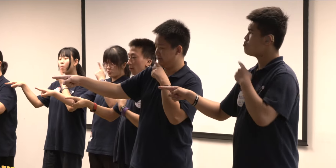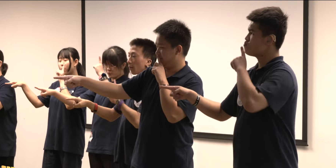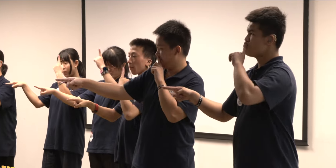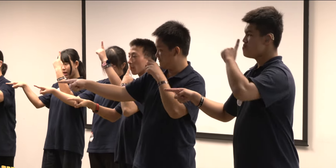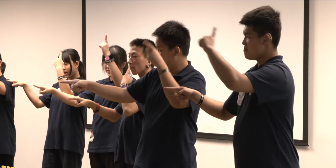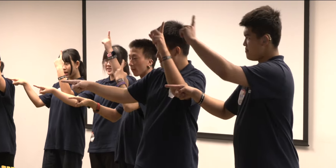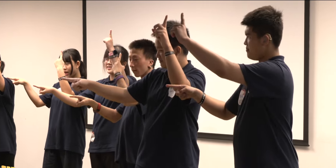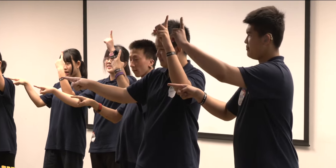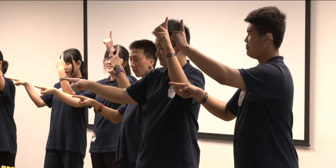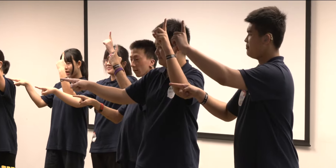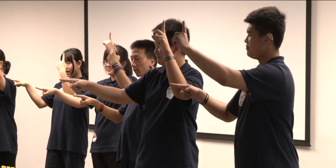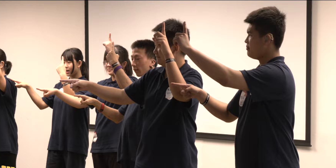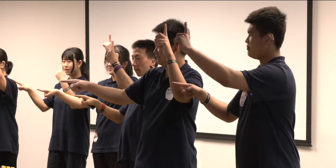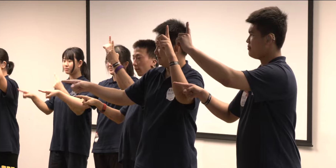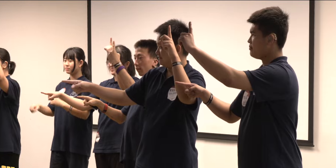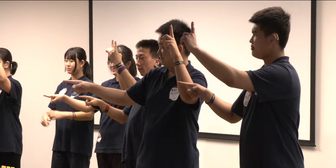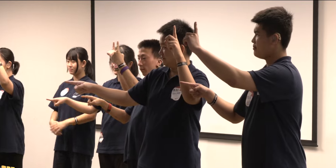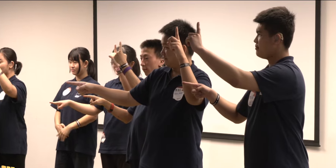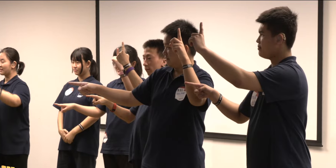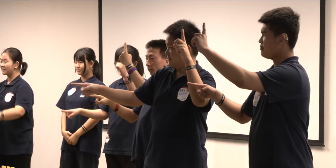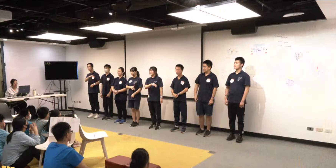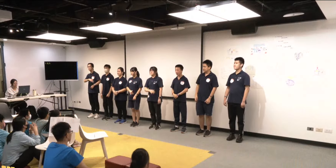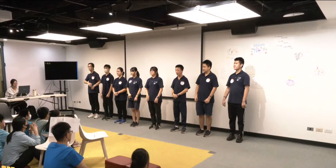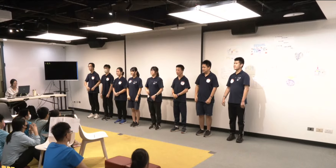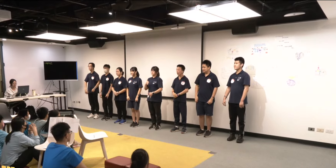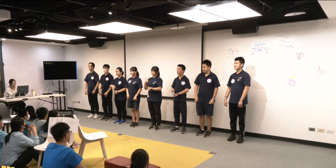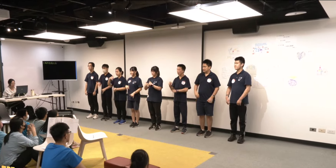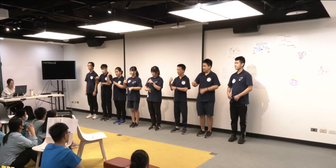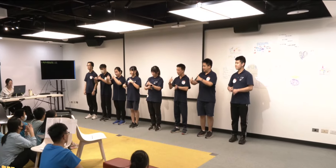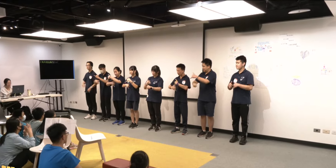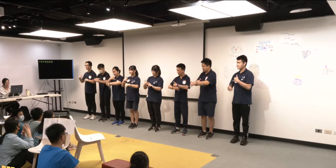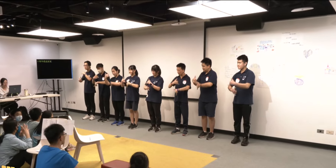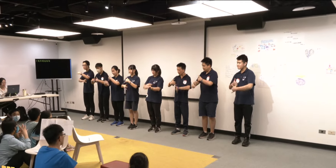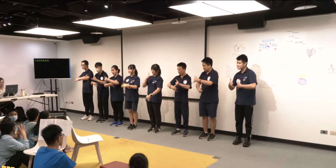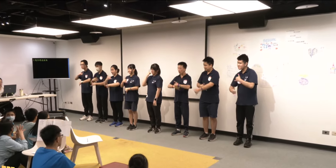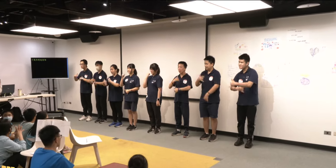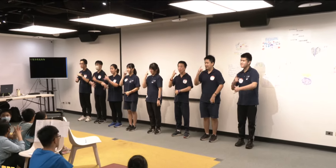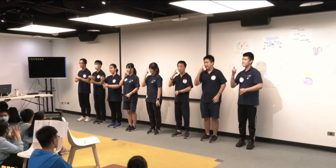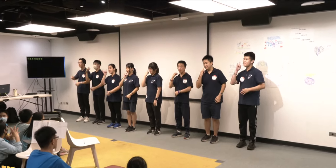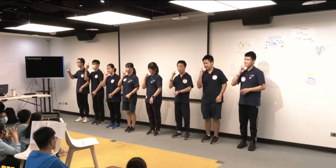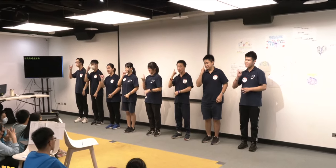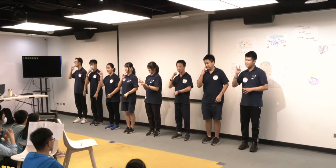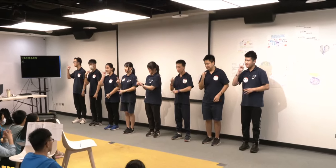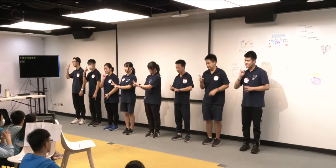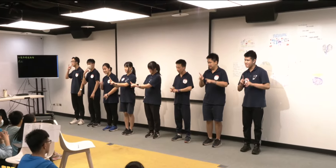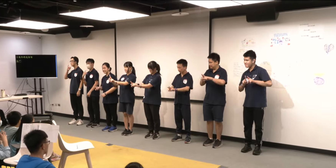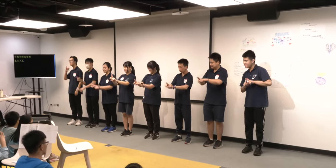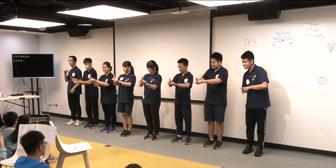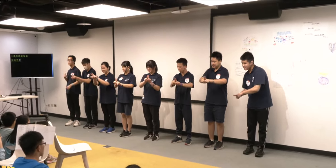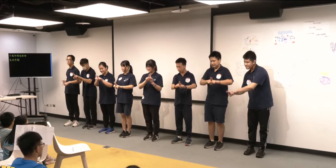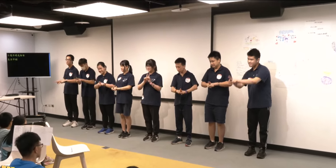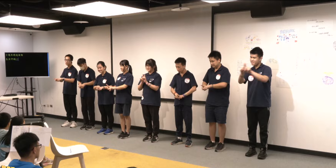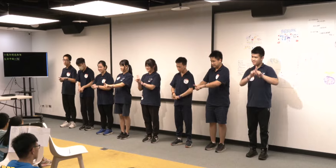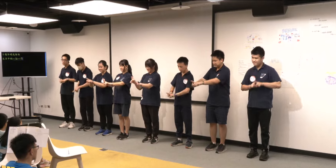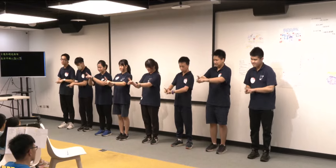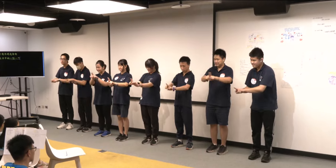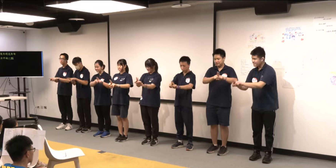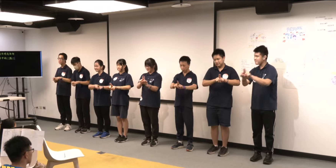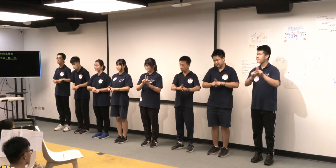的唯一。 台北启聪学校学生在国家两厅院和台北启聪学校合作艺